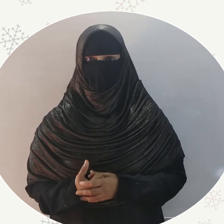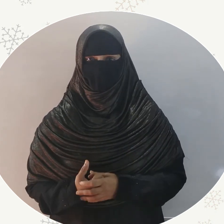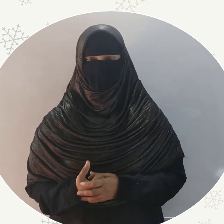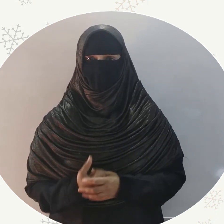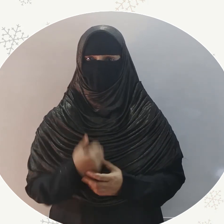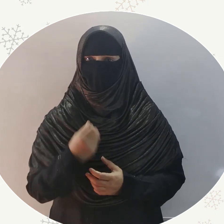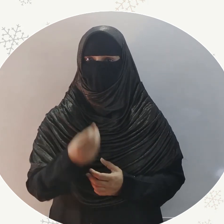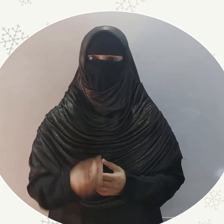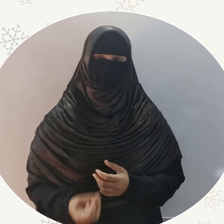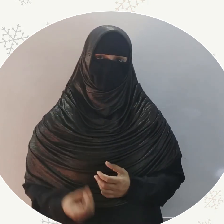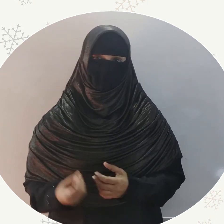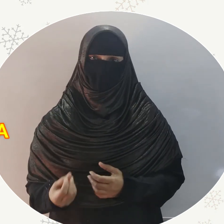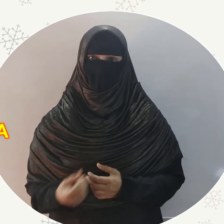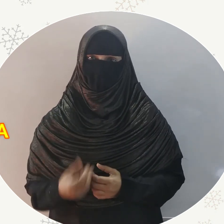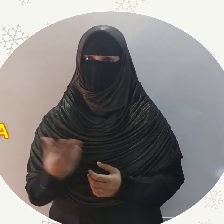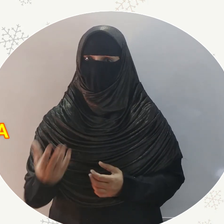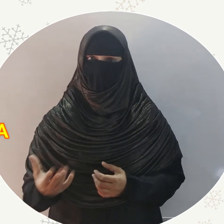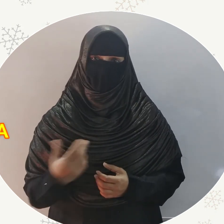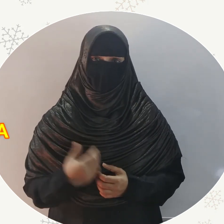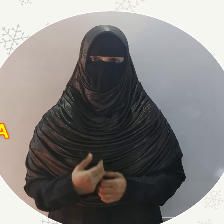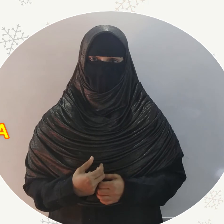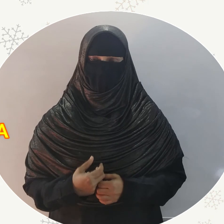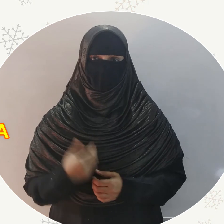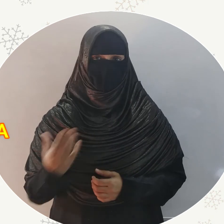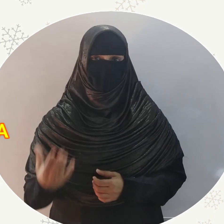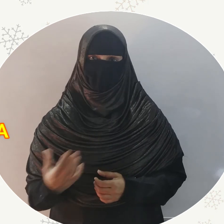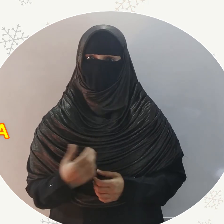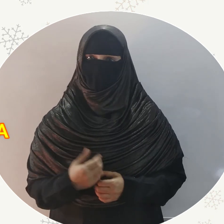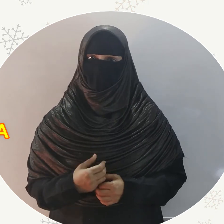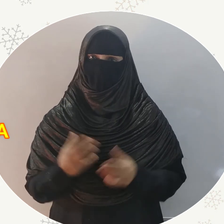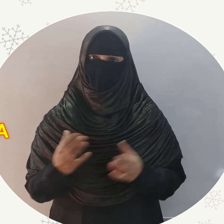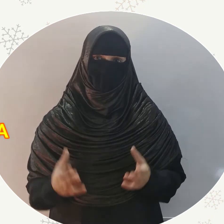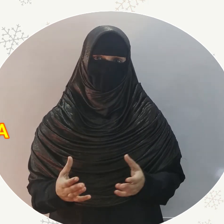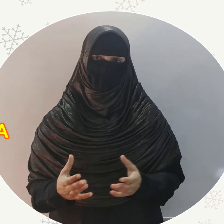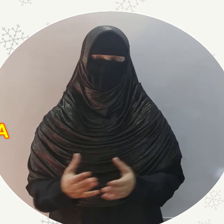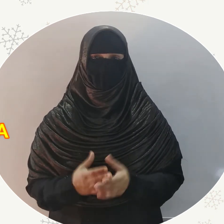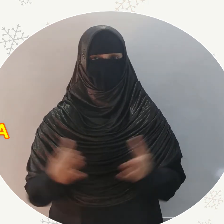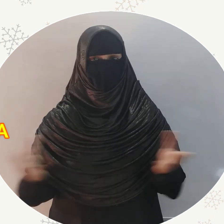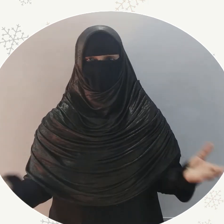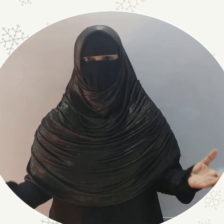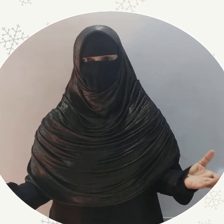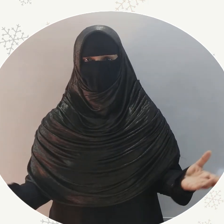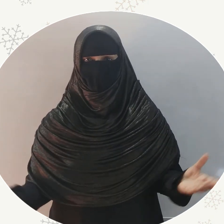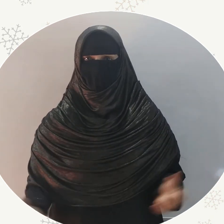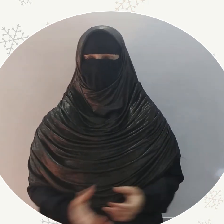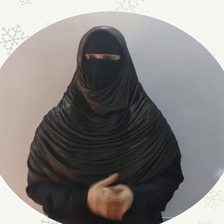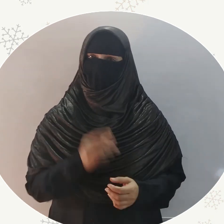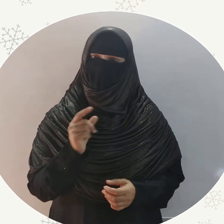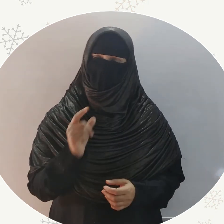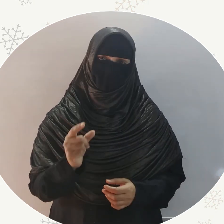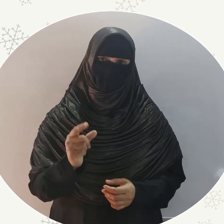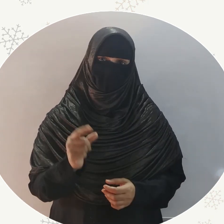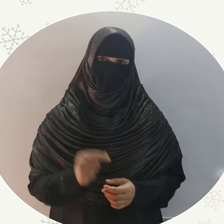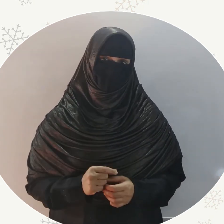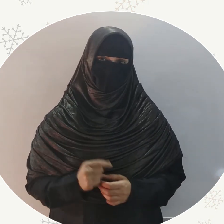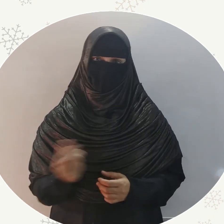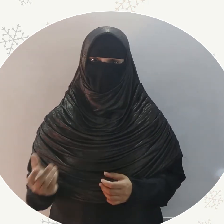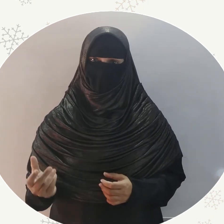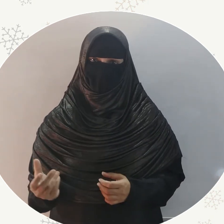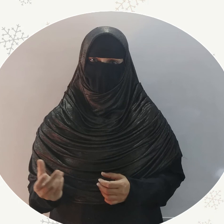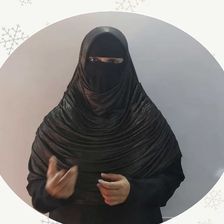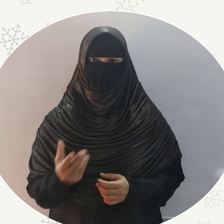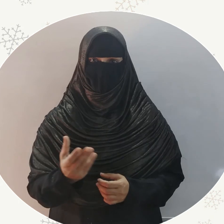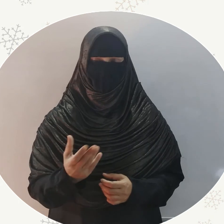എടുത്തേ പറ്റൂ. അതിനെന്താണ് നമ്മൾ പറയുന്നത്? ഡിലെമ്മ. ഡിലെമ്മ. ആൻഡ് നൗ ഇറ്റ്സ് ടൈം ഫോർ ദ പ്രാക്ടീസ് എക്സസൈസ്. ഓൾ ദി ബെസ്റ്റ്.